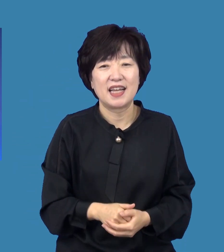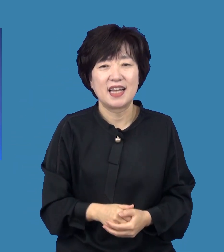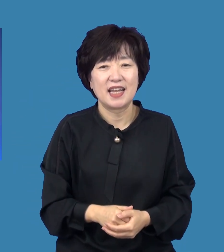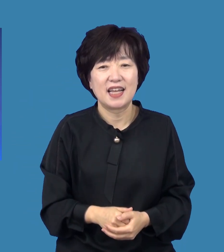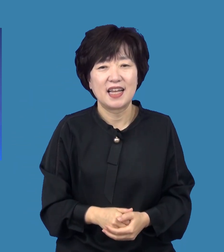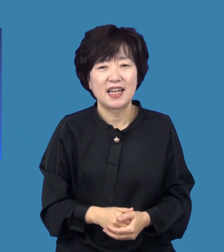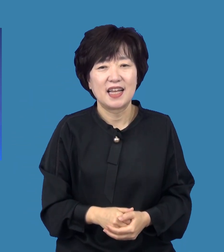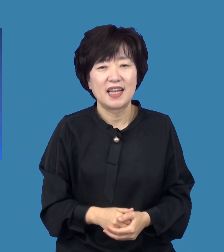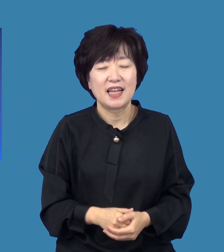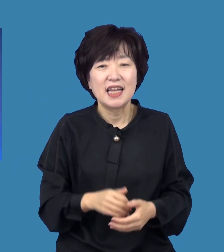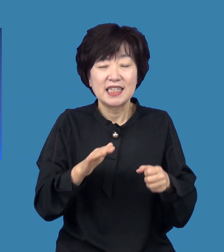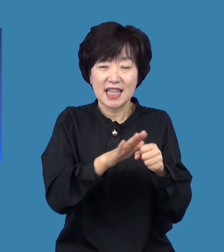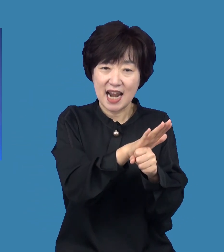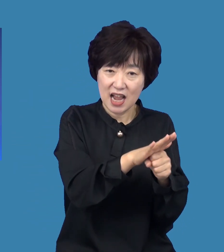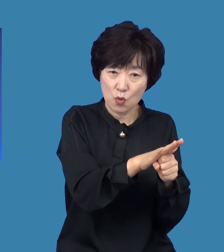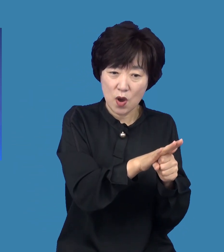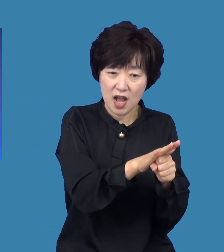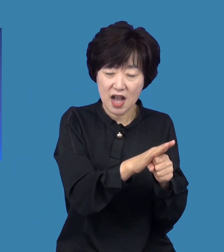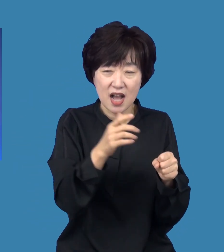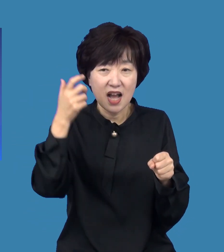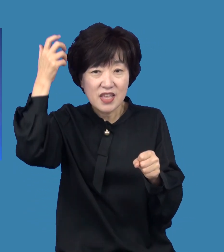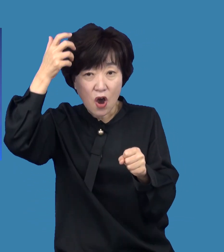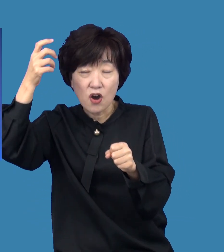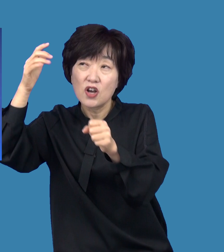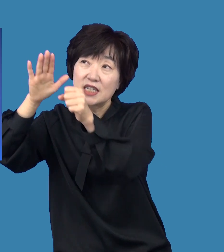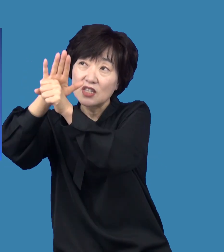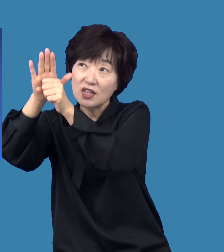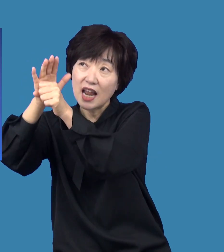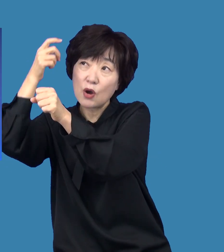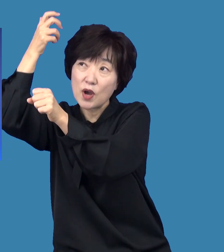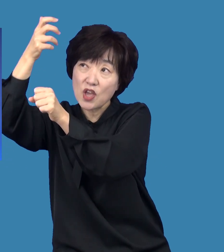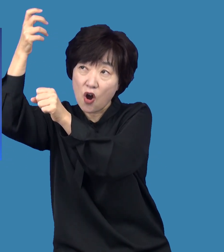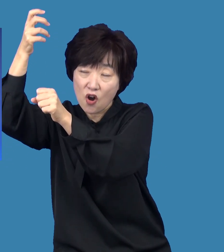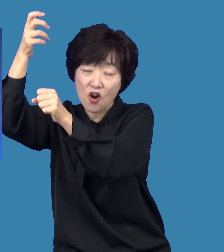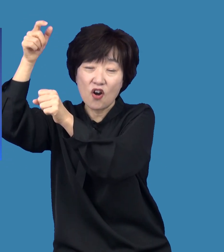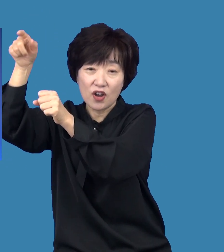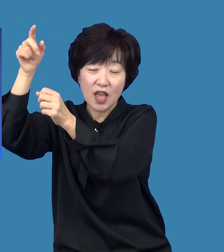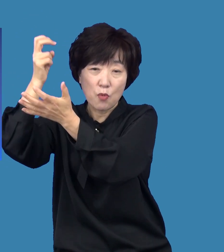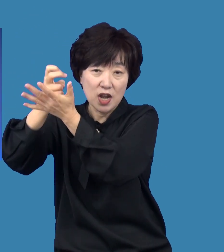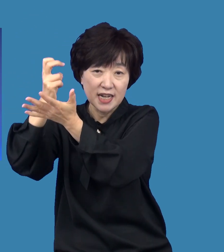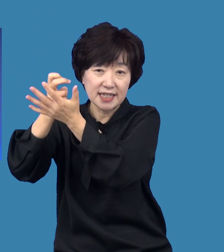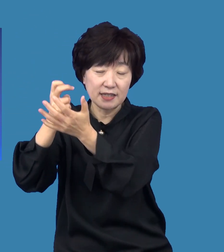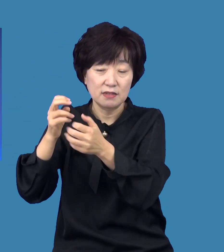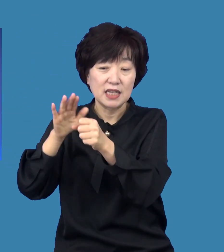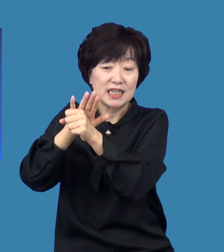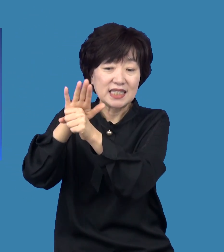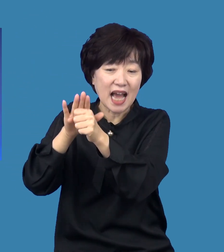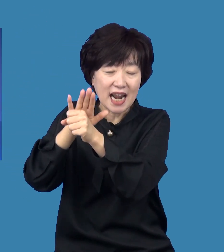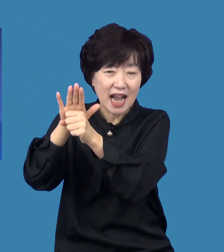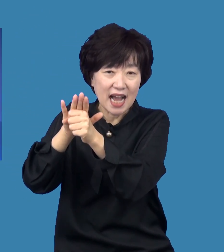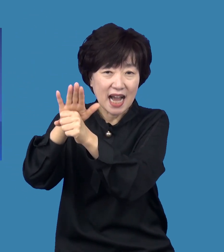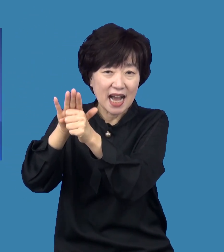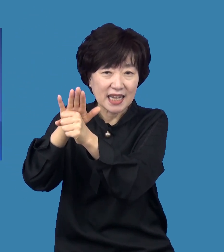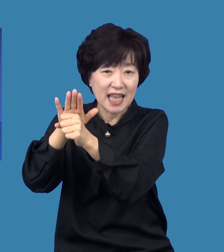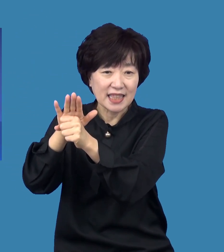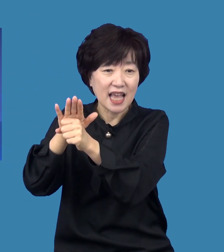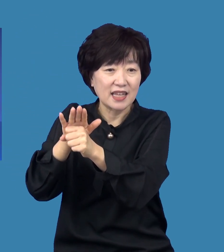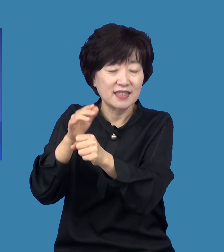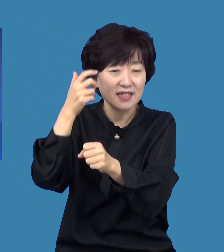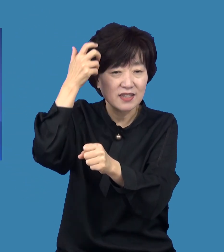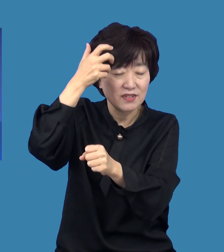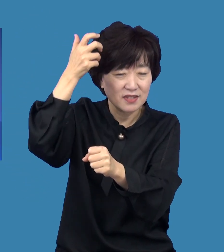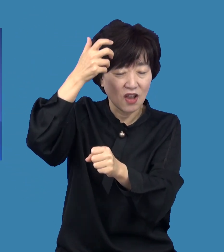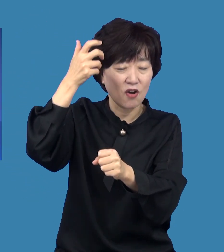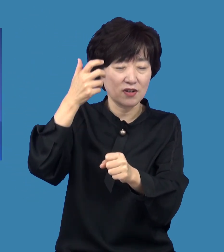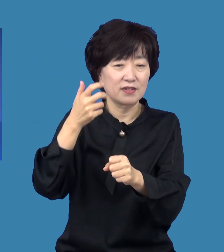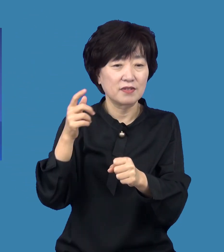이 사랑과 영에 대한 원리를 조금 더 살펴볼게요. 자, 사랑에 대한 위대한 영적인 원리가 있습니다. 14절입니다. 16장.